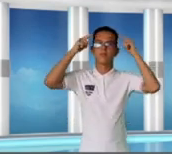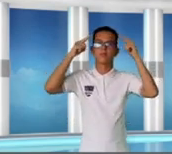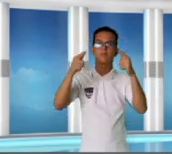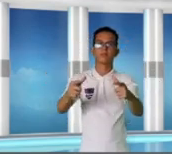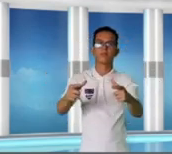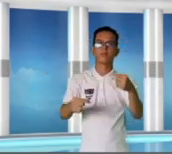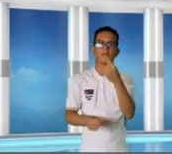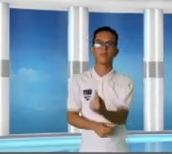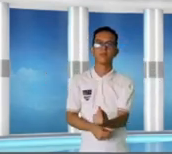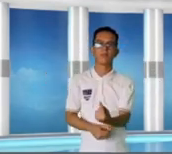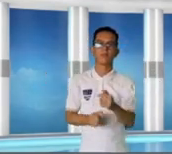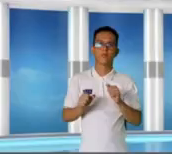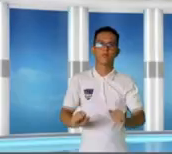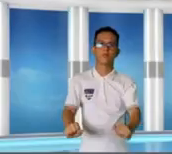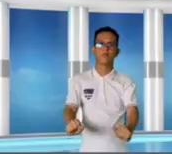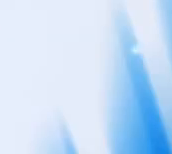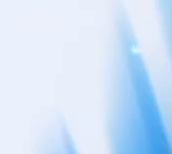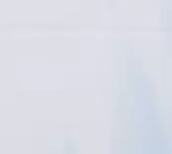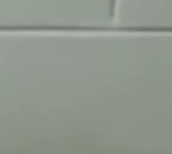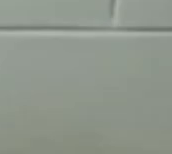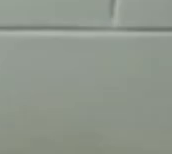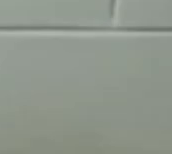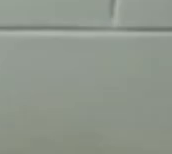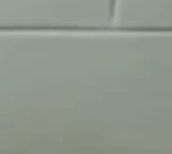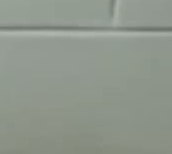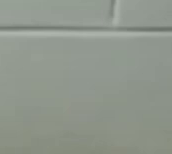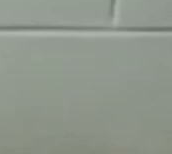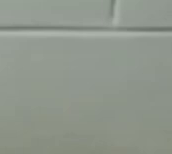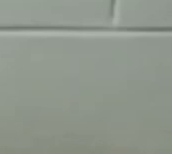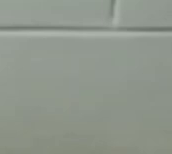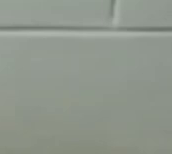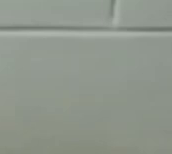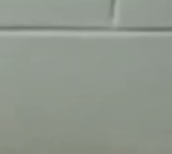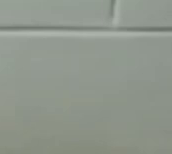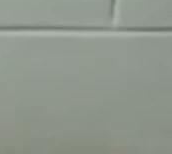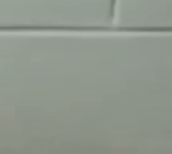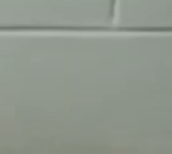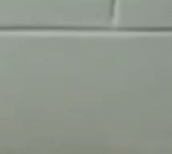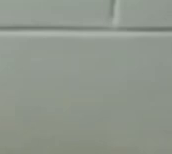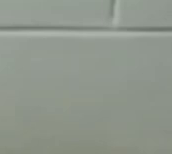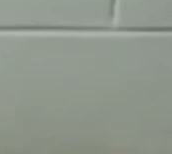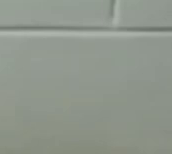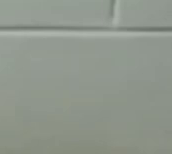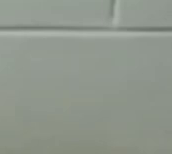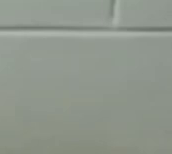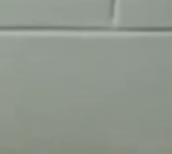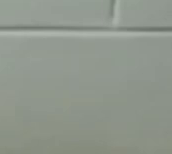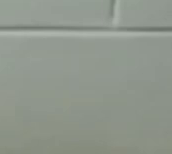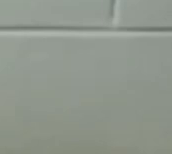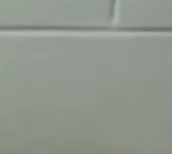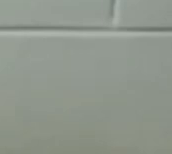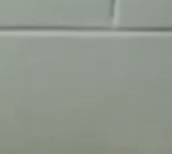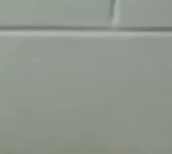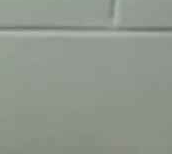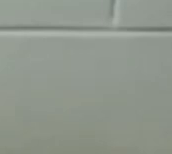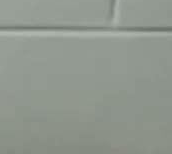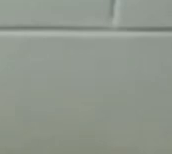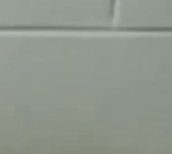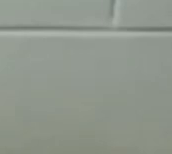inmortales sienes. Bienaventurados los pacificadores, porque ellos serán llamados hijos de Dios. Mateo 5:9.